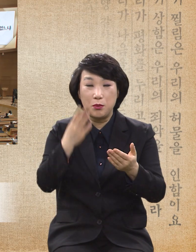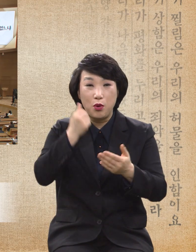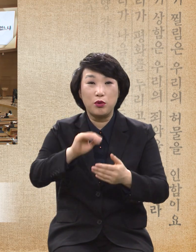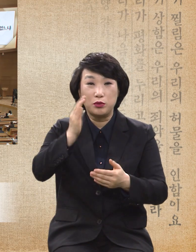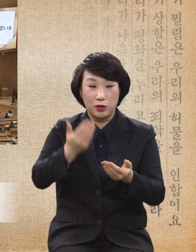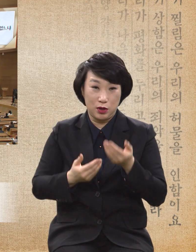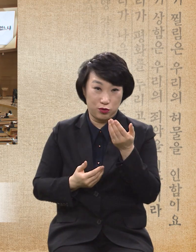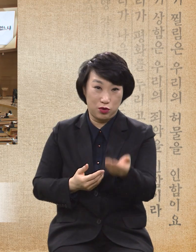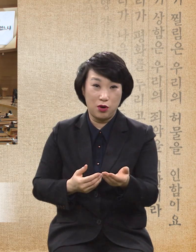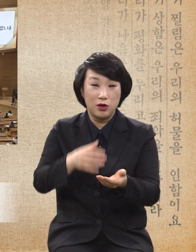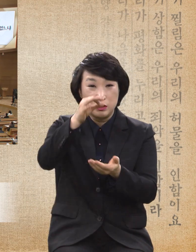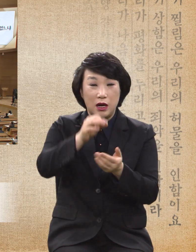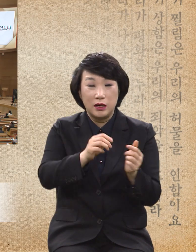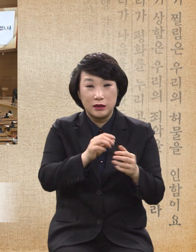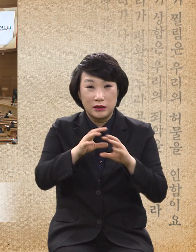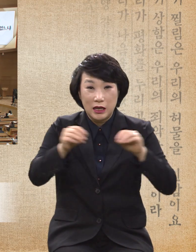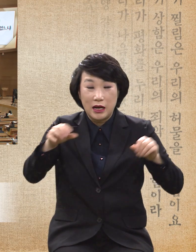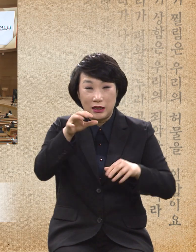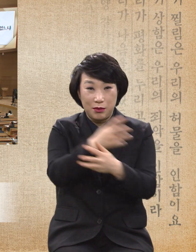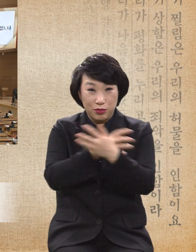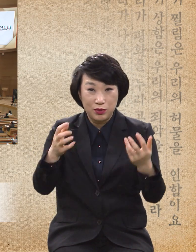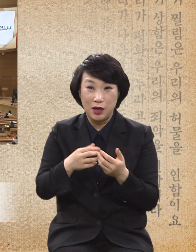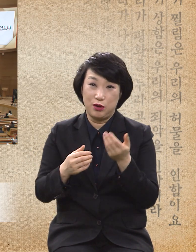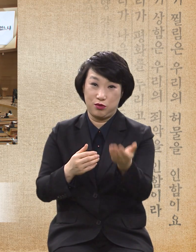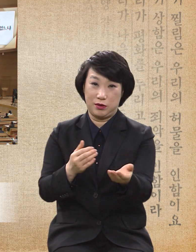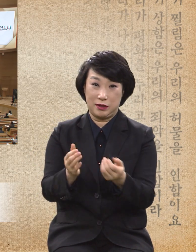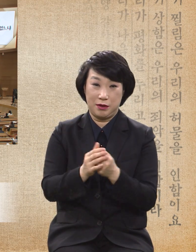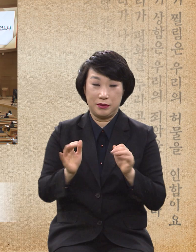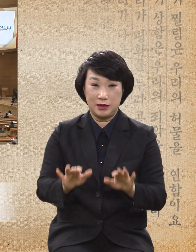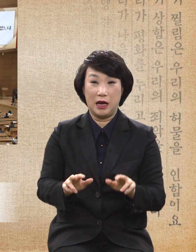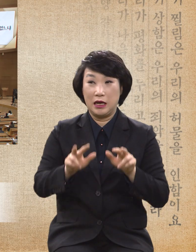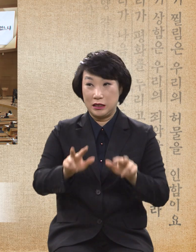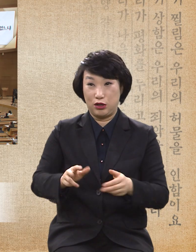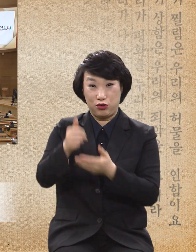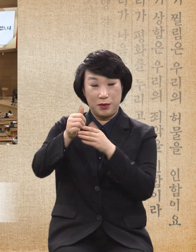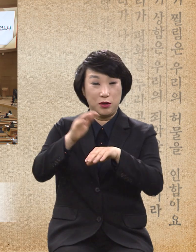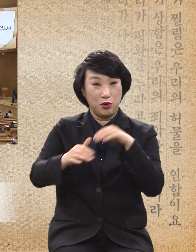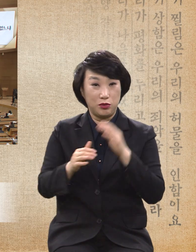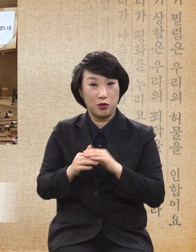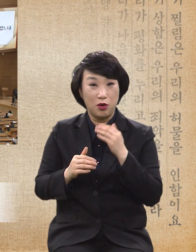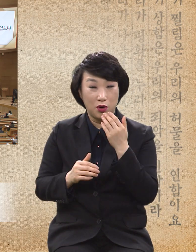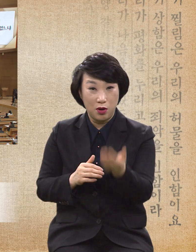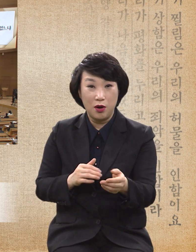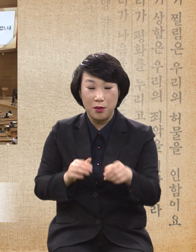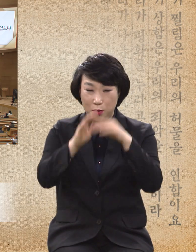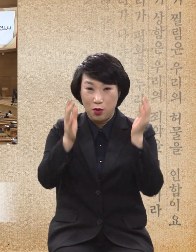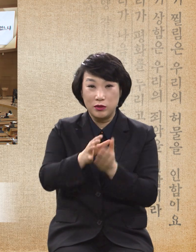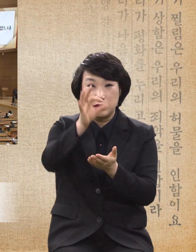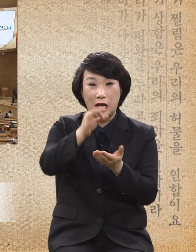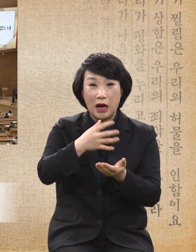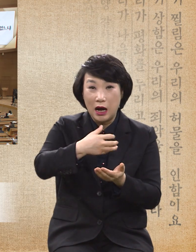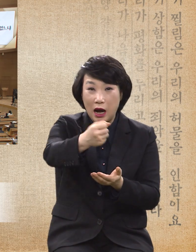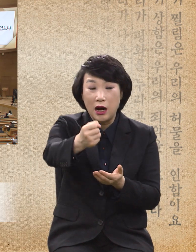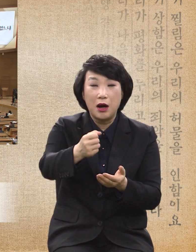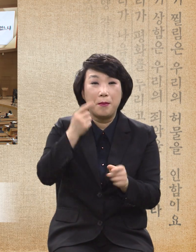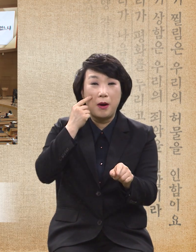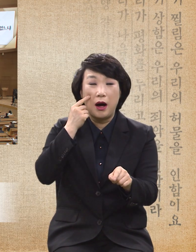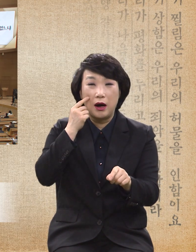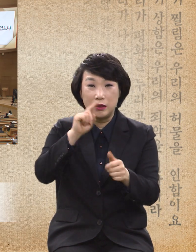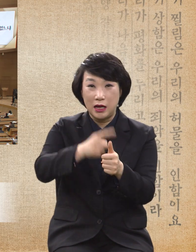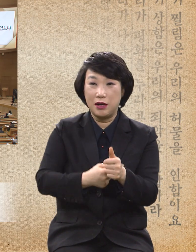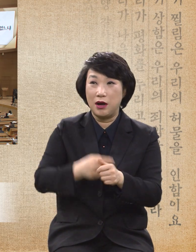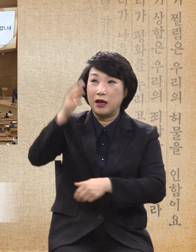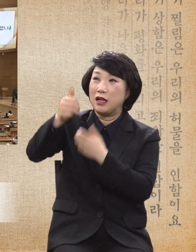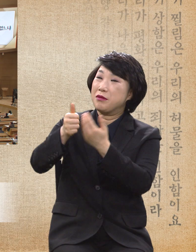하사 그 소유물로 땅에 널리게 하셨음이니이다. 이제 주의 손을 펴서 그의 모든 소유물을 치소서.